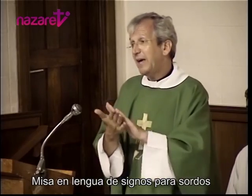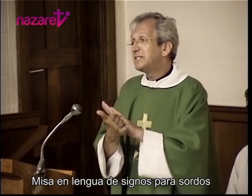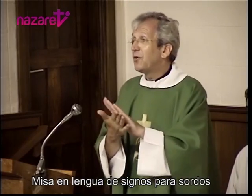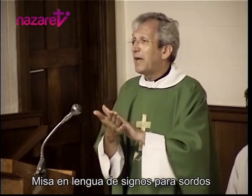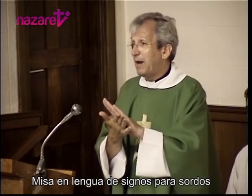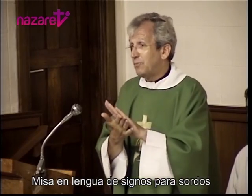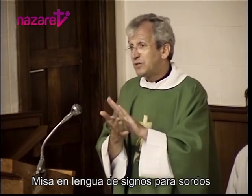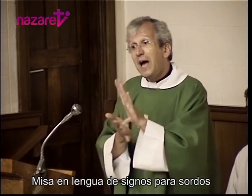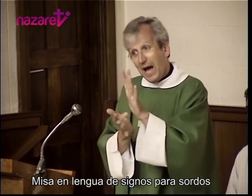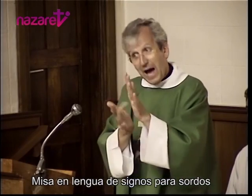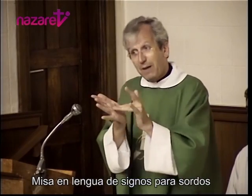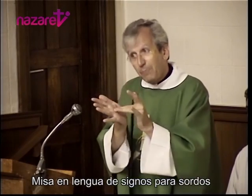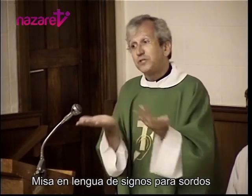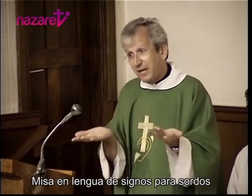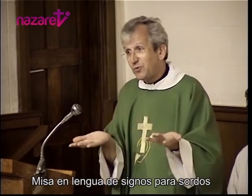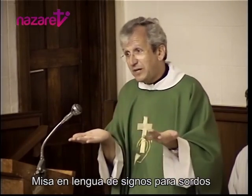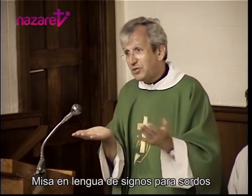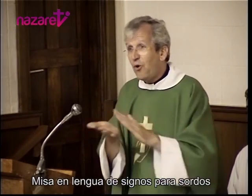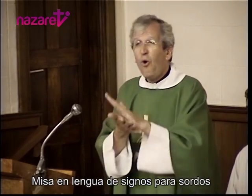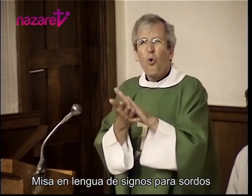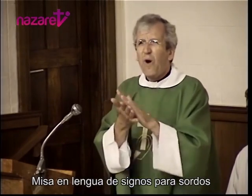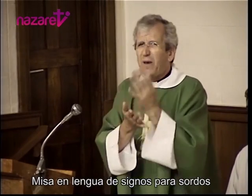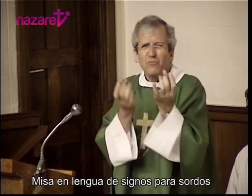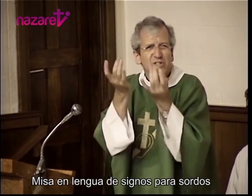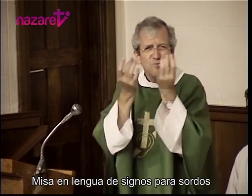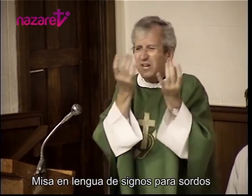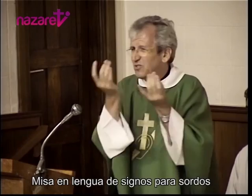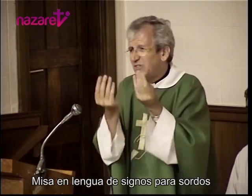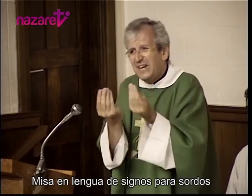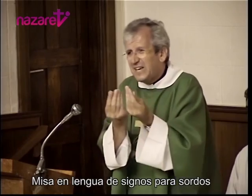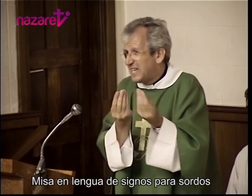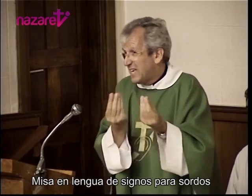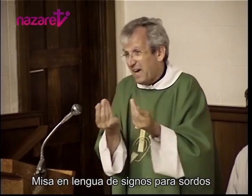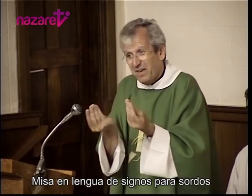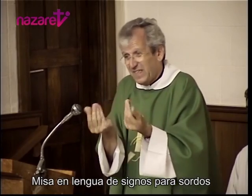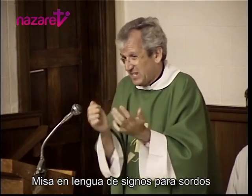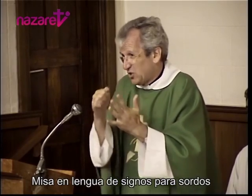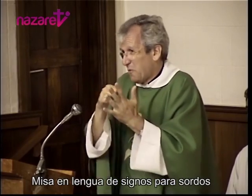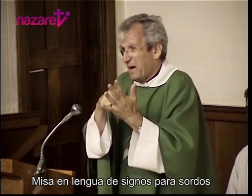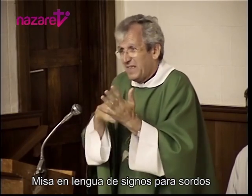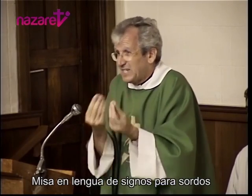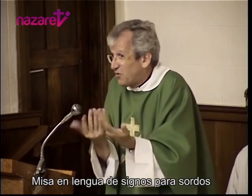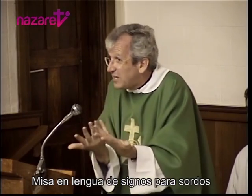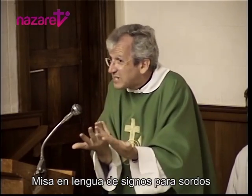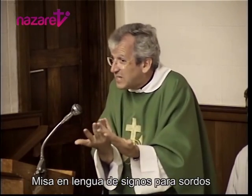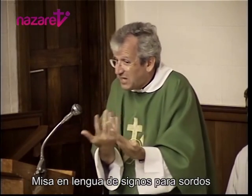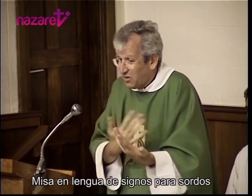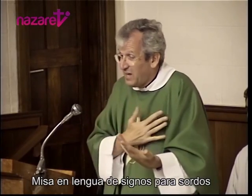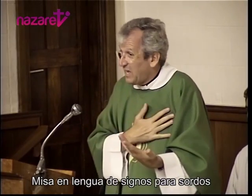de lo que hablamos. ¿Hablamos de Jesucristo o hablamos de muchas tonterías que a veces son vacías, que no tienen sentido y que